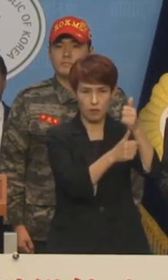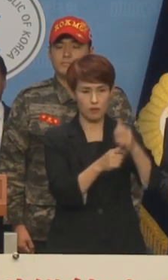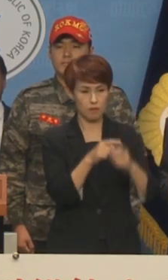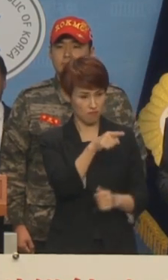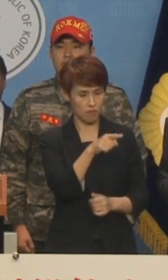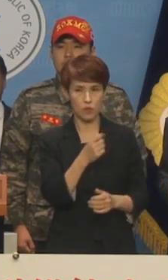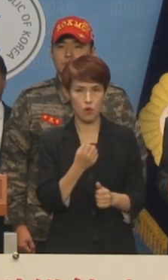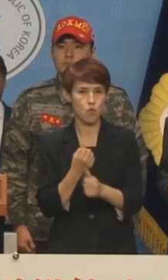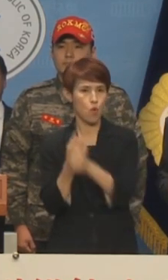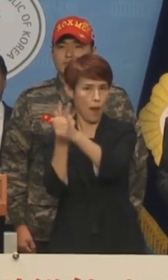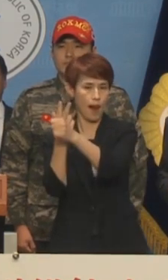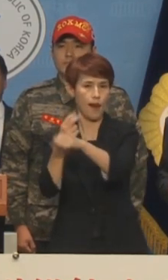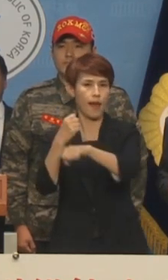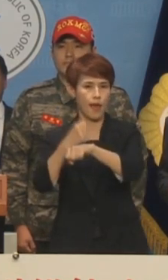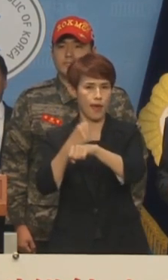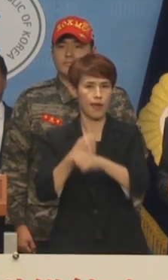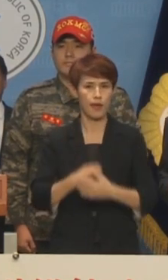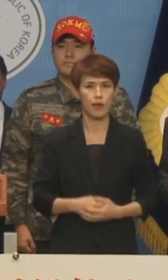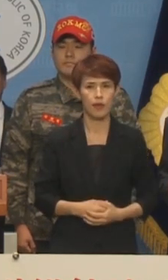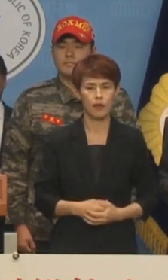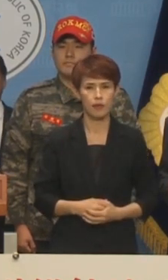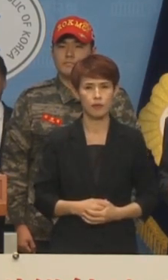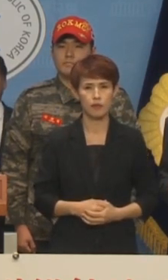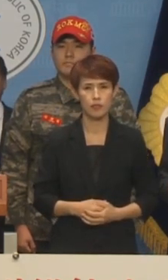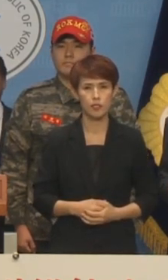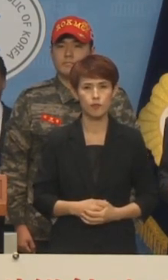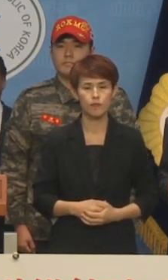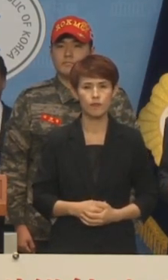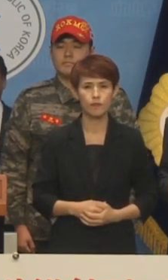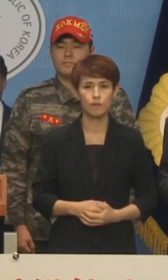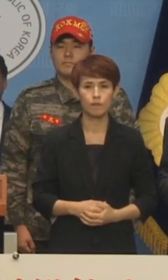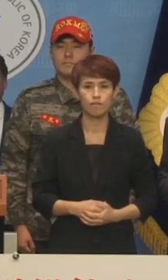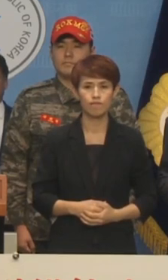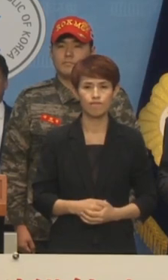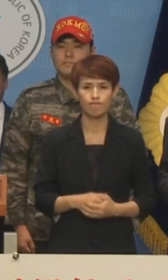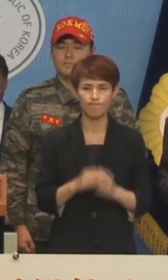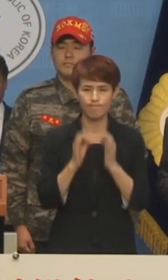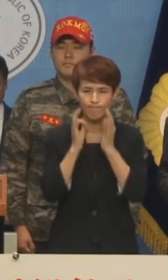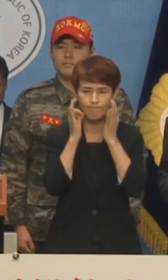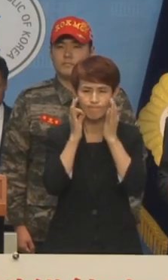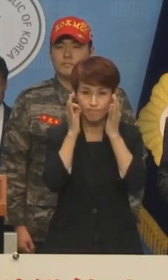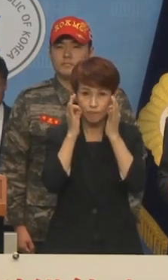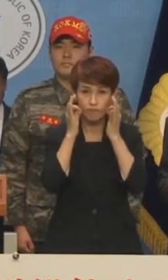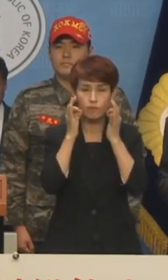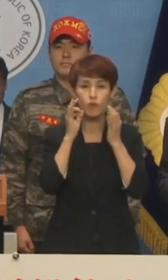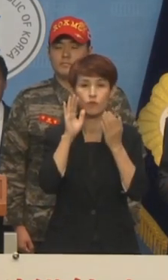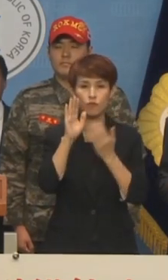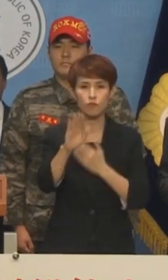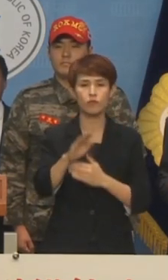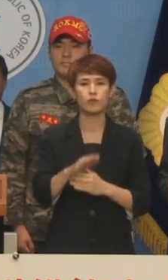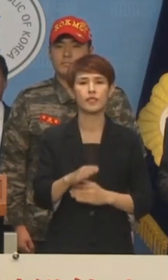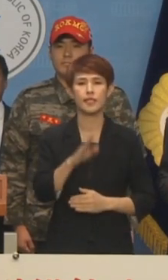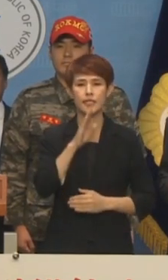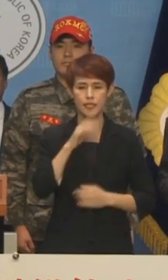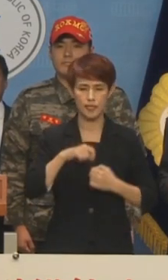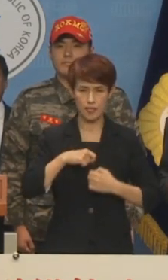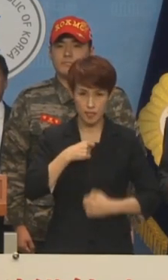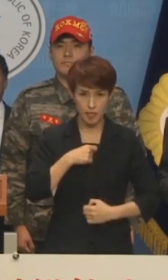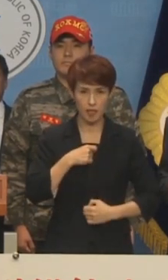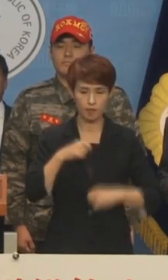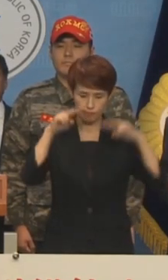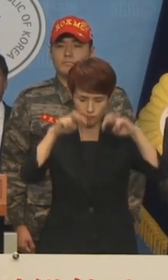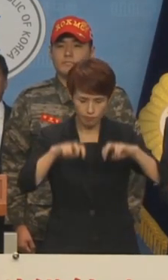저희 당에서는 당연히 환영을 하는 바입니다. 여러 가지 노력들이 합쳐져서 반드시 진상규명 될 것이라고 생각합니다.